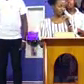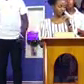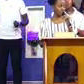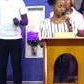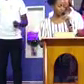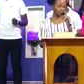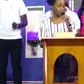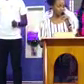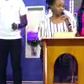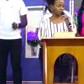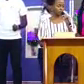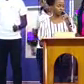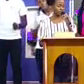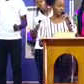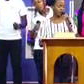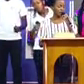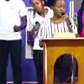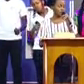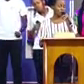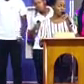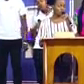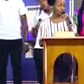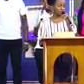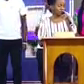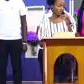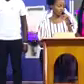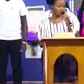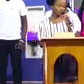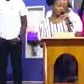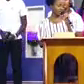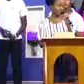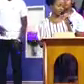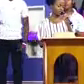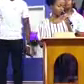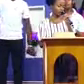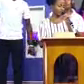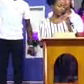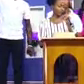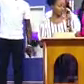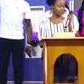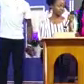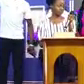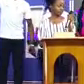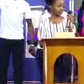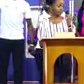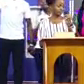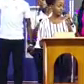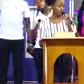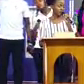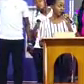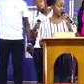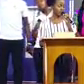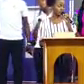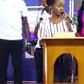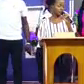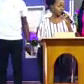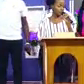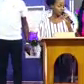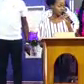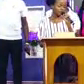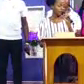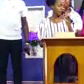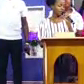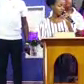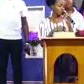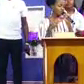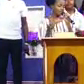mu mbeera zonna ezitusoomoozeza mu mbeera ezisoomoozeza muweereza